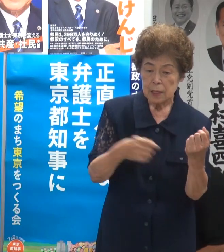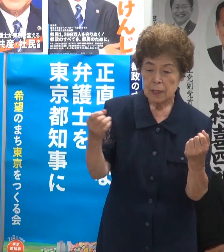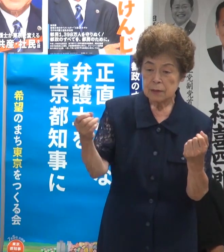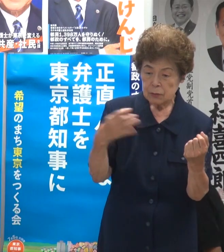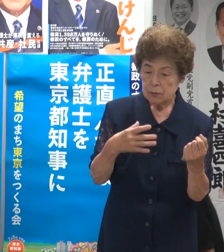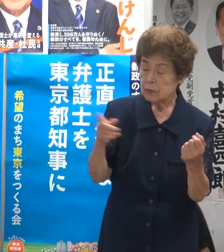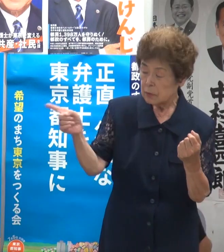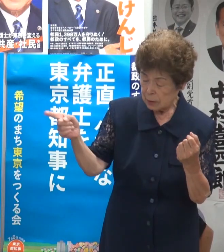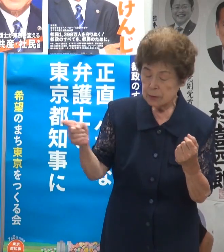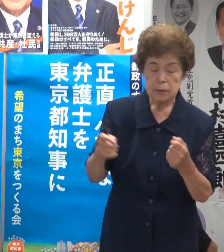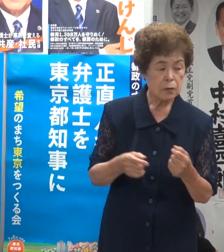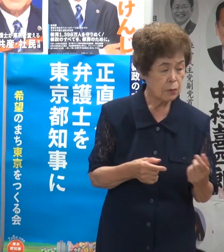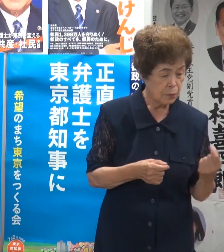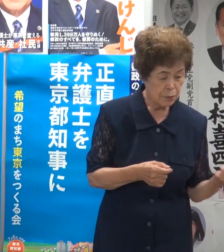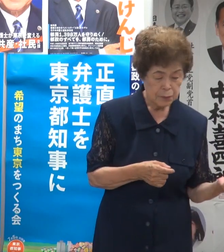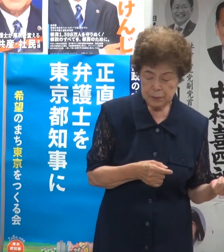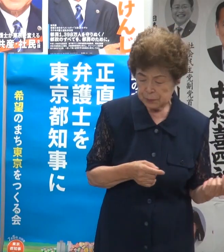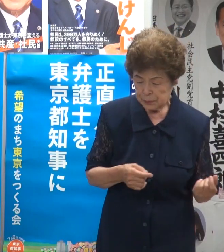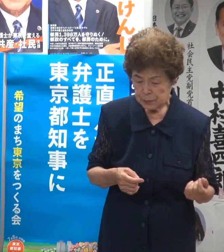ございます。